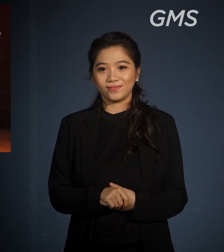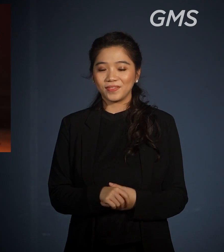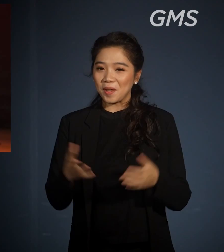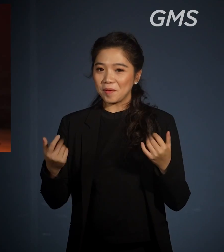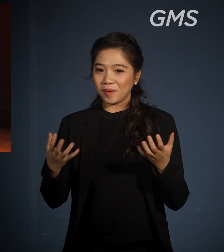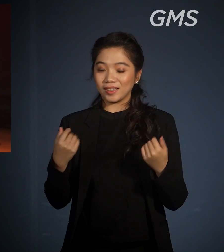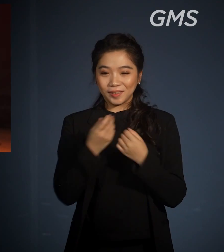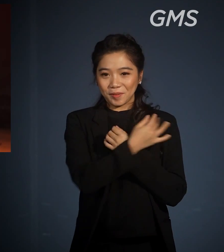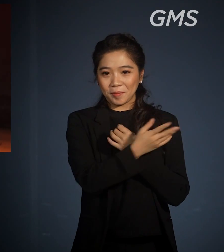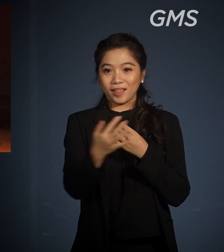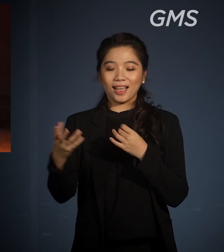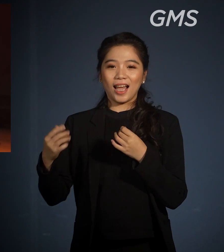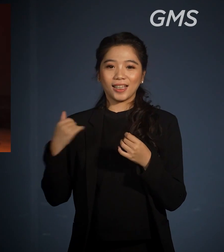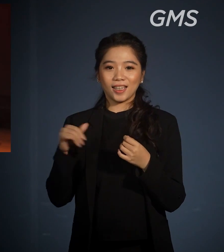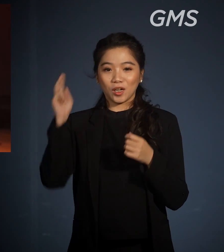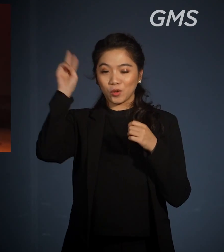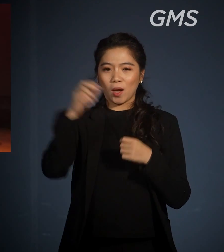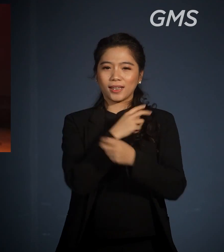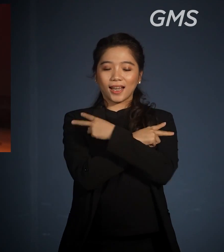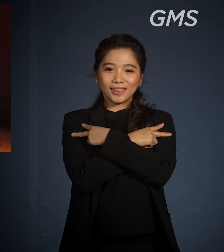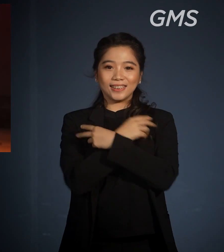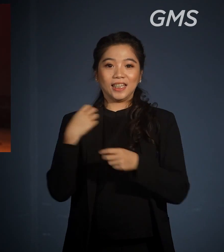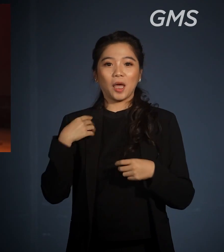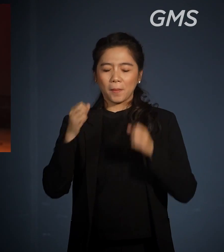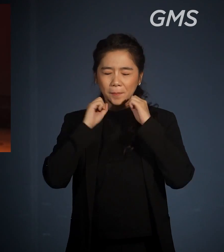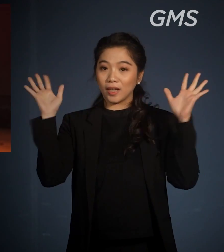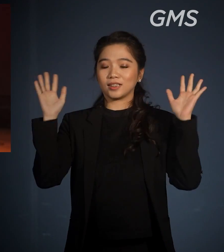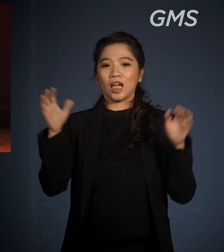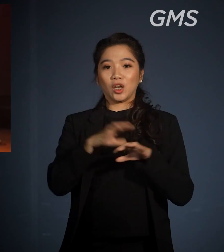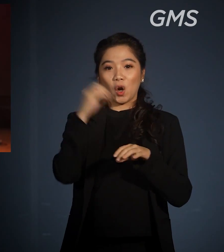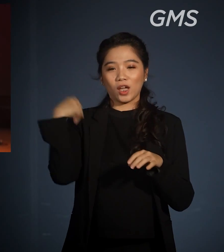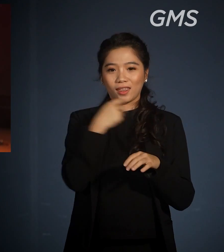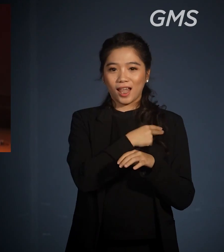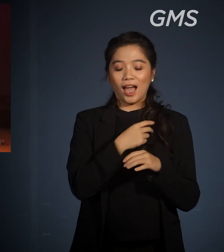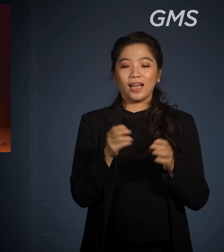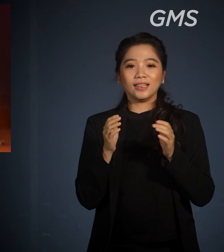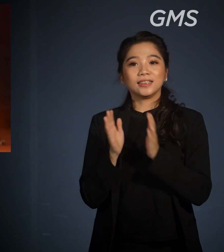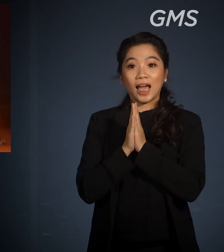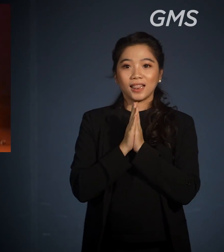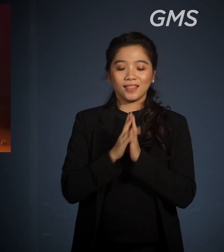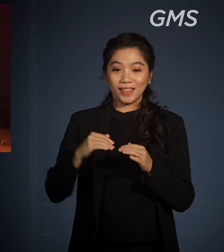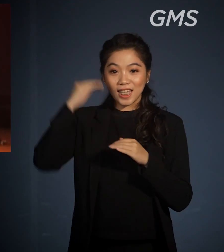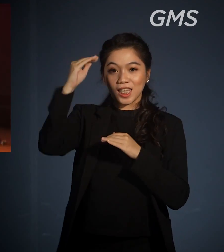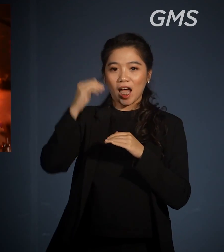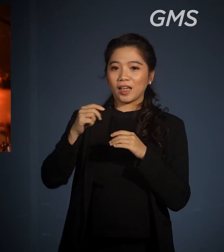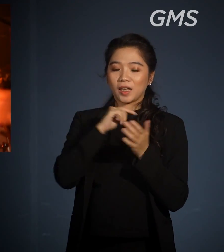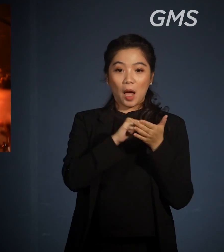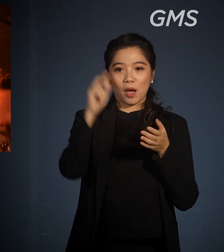Mari jemaat yang dikasihi Tuhan, kita mau bebaskan roh kita untuk memuji dan meninggikan nama Tuhan. Haleluya!